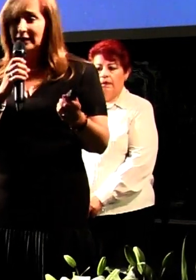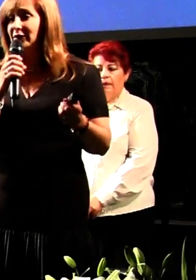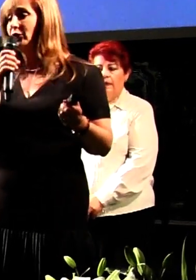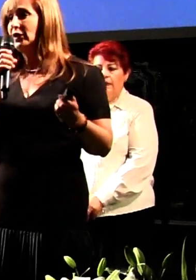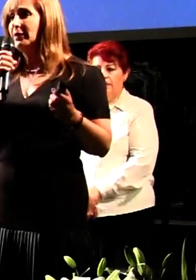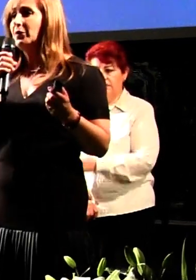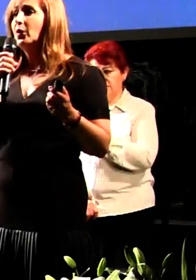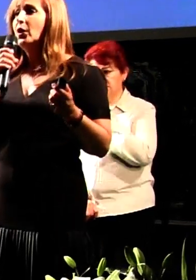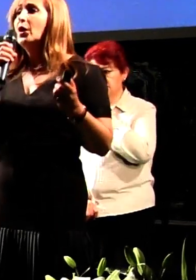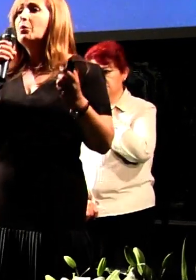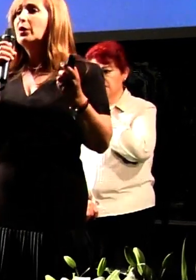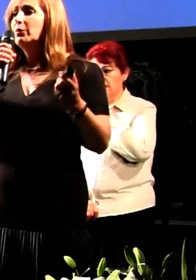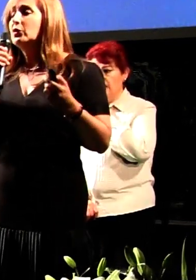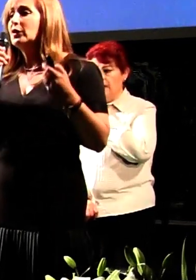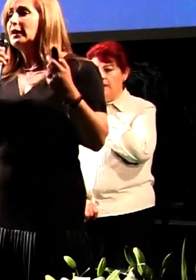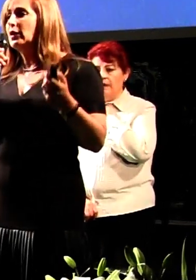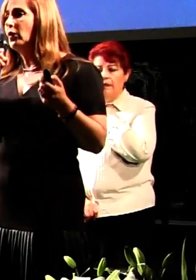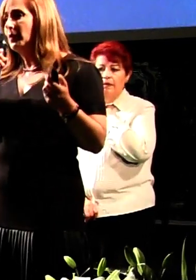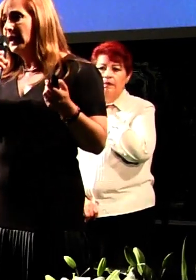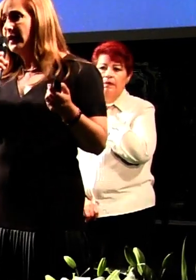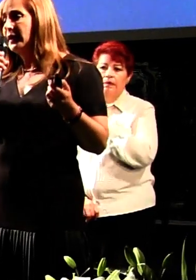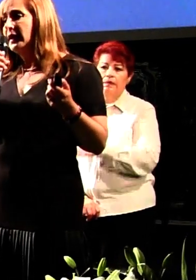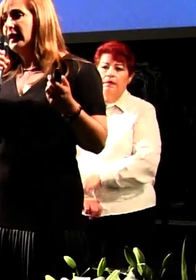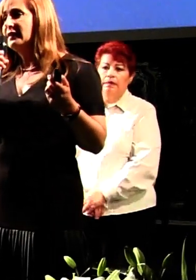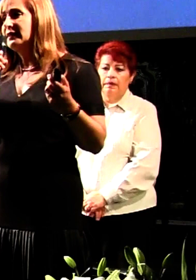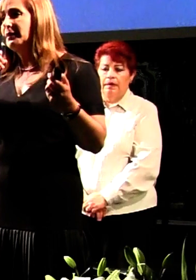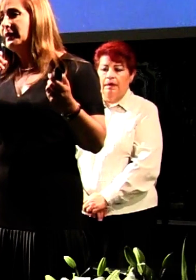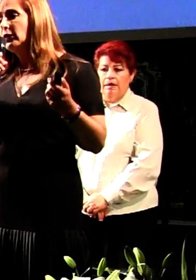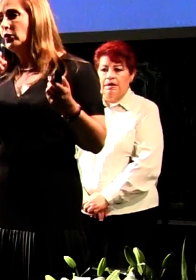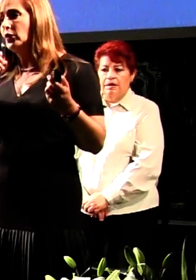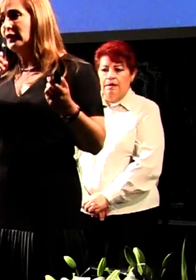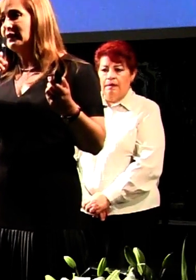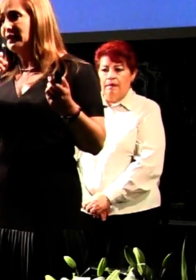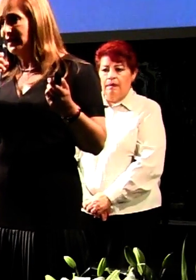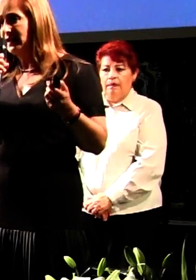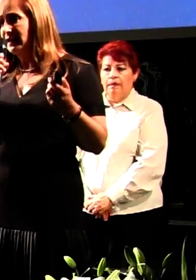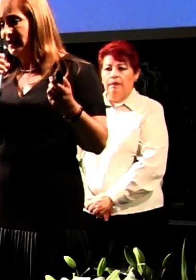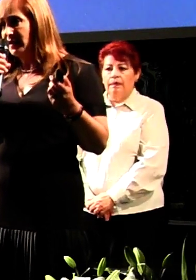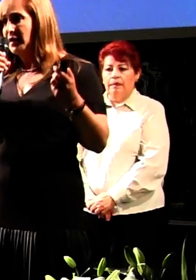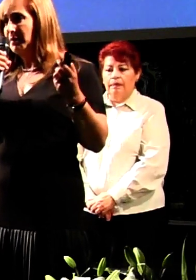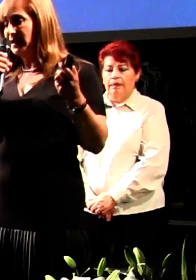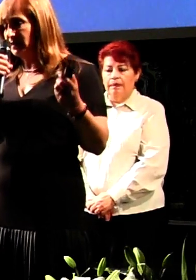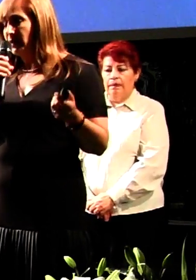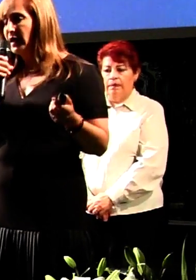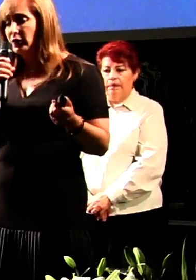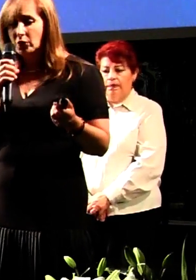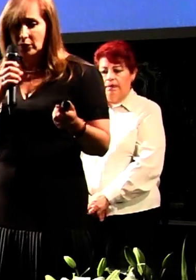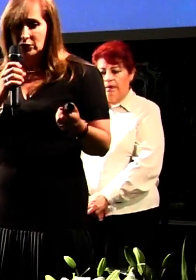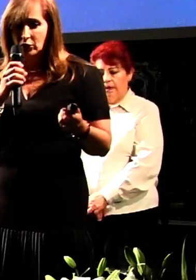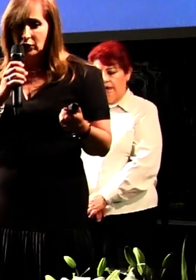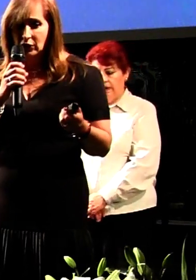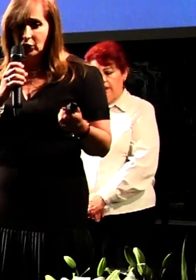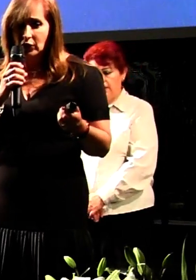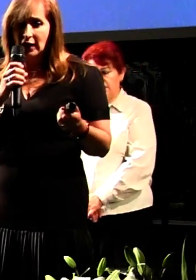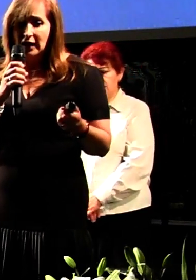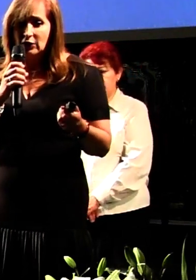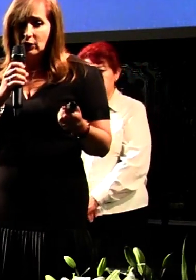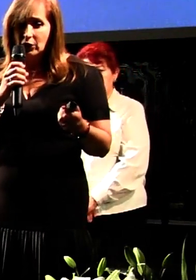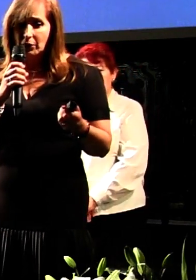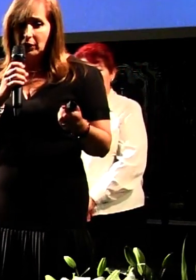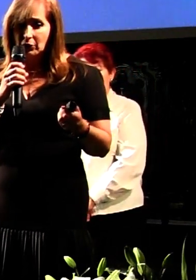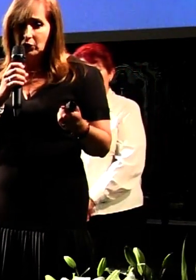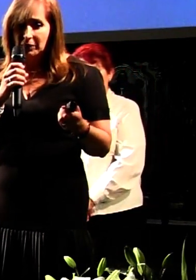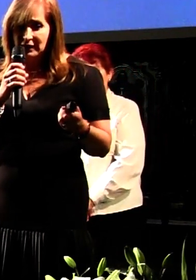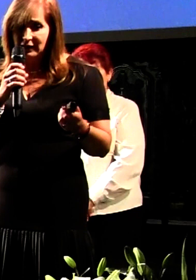tengo tanto tiempo, podemos recobrar este vínculo y esta dignidad para trabajar con nuestros niños, es